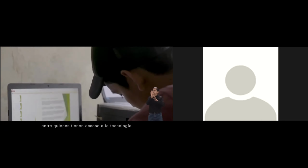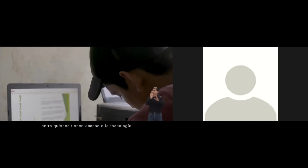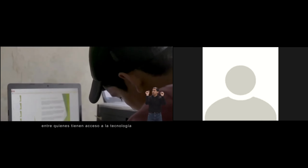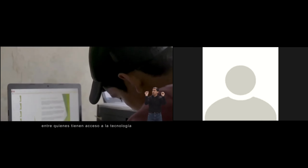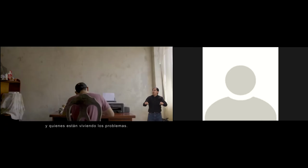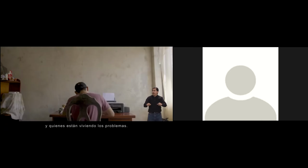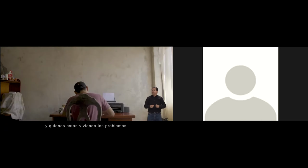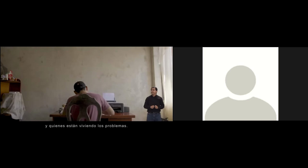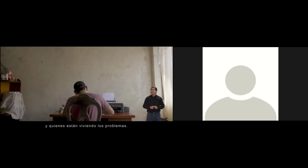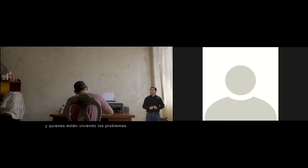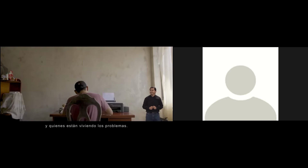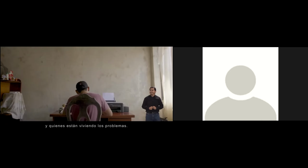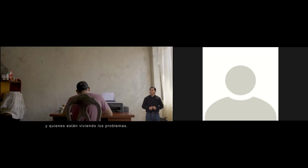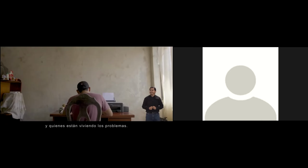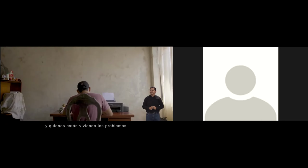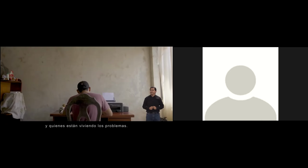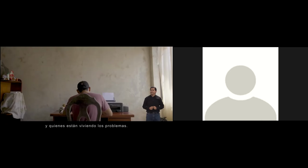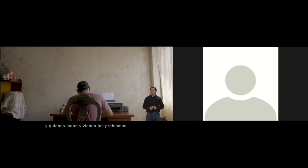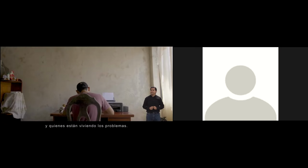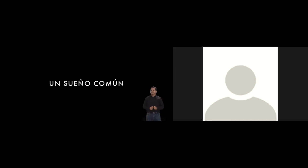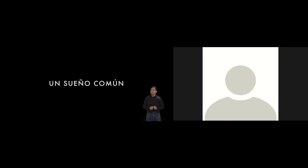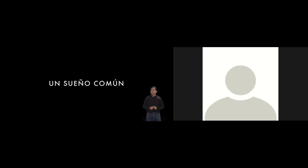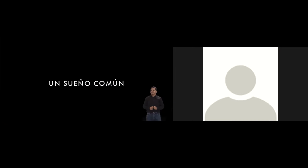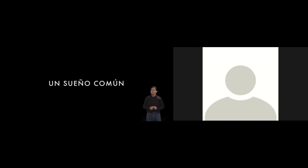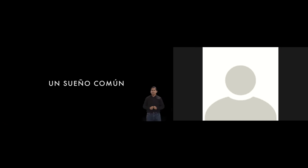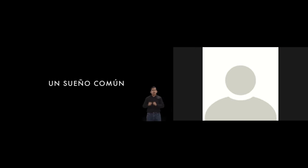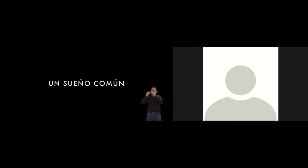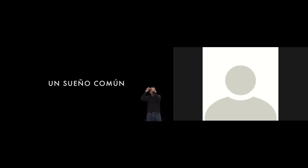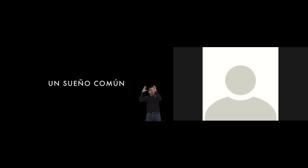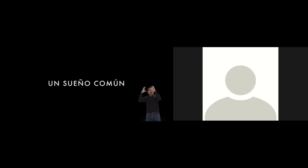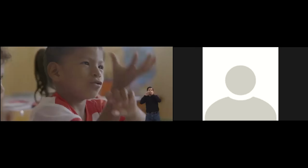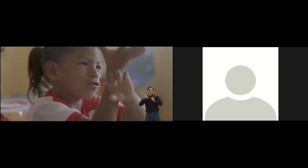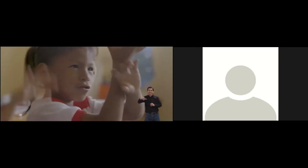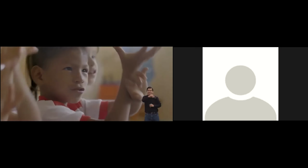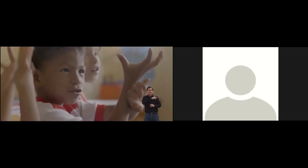la tecnología y quienes están viviendo los problemas.